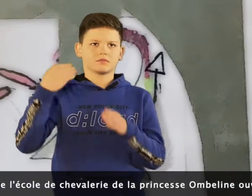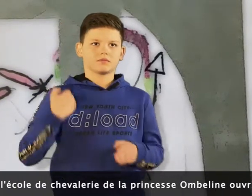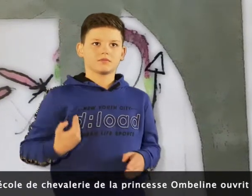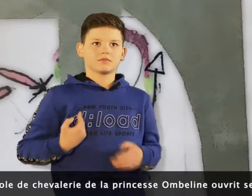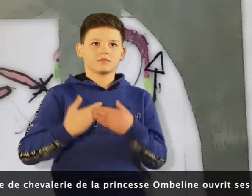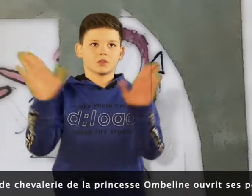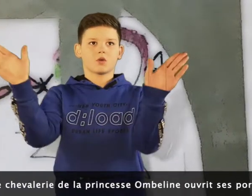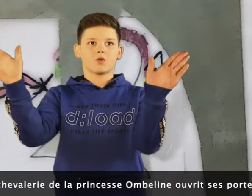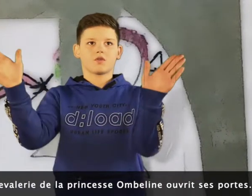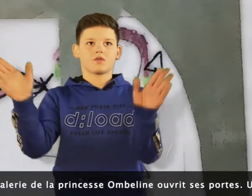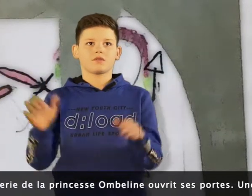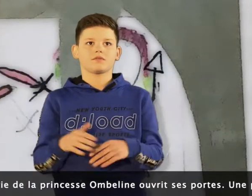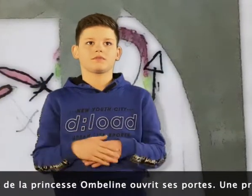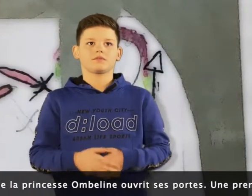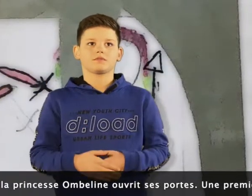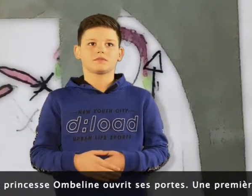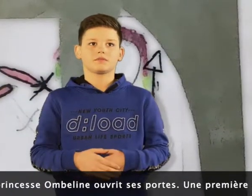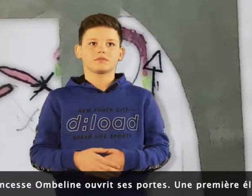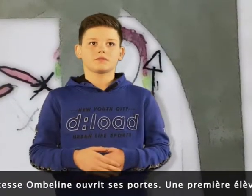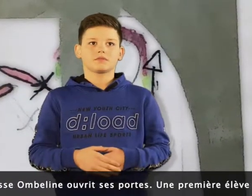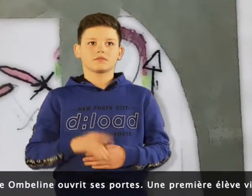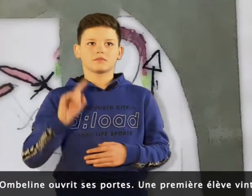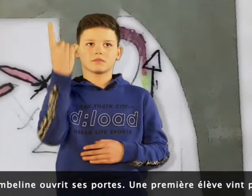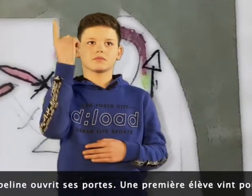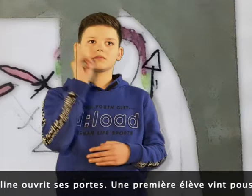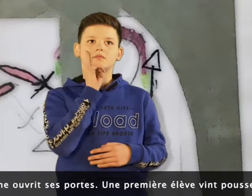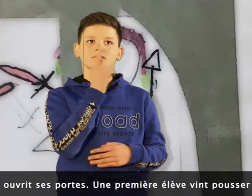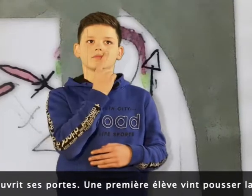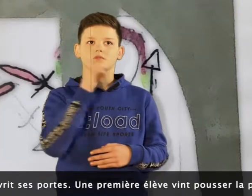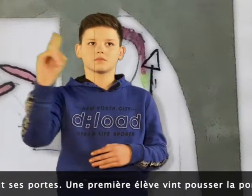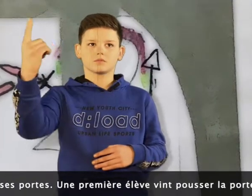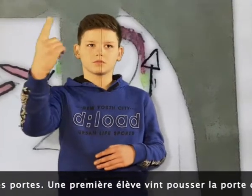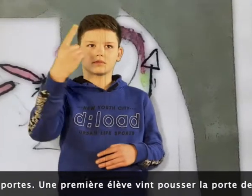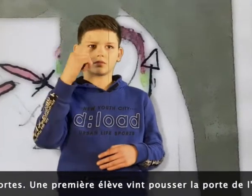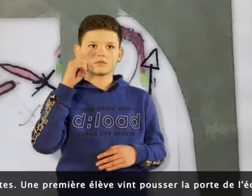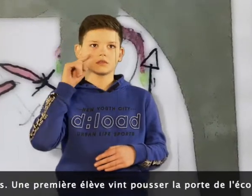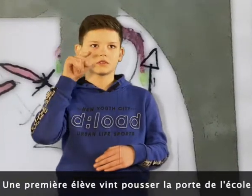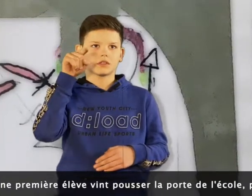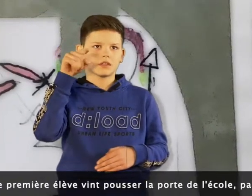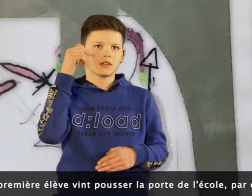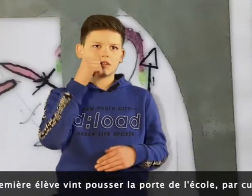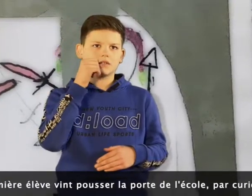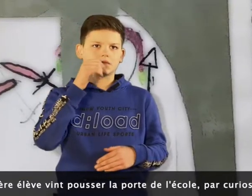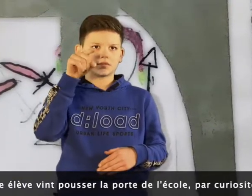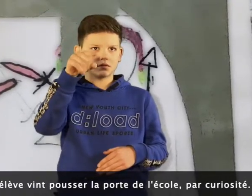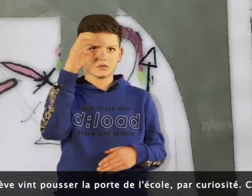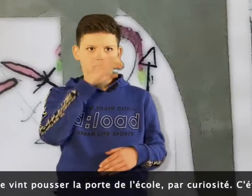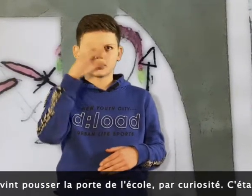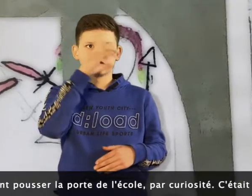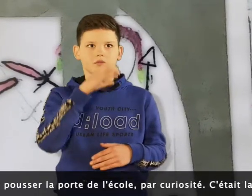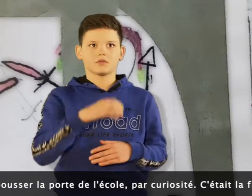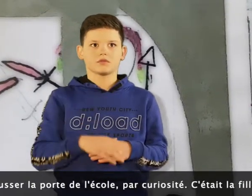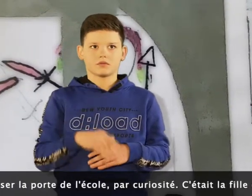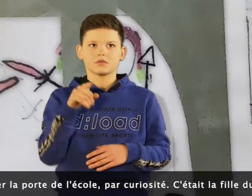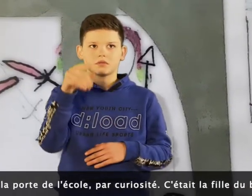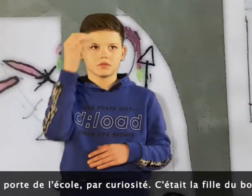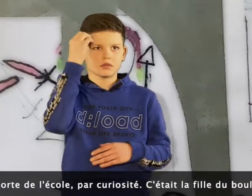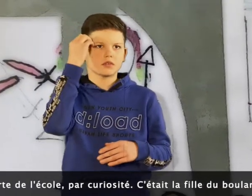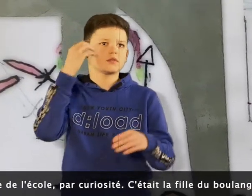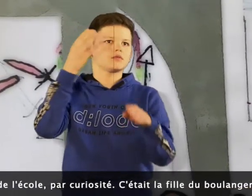C'est ainsi que l'école de chevalerie de la princesse Ombeline ouvrit ses portes. Une première élève vint pousser la porte